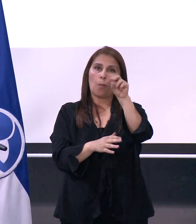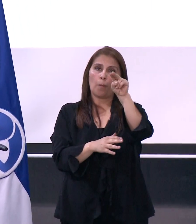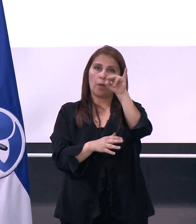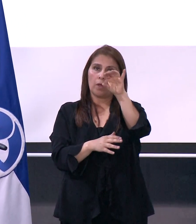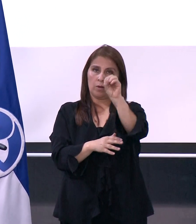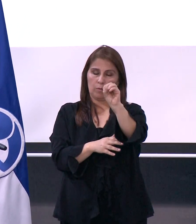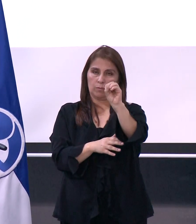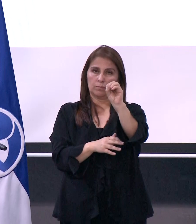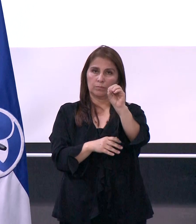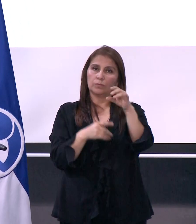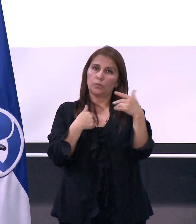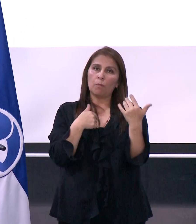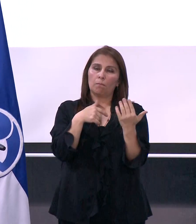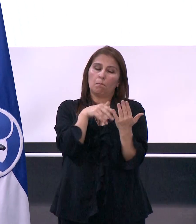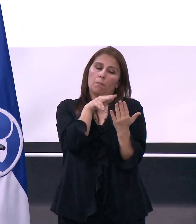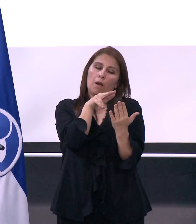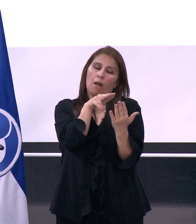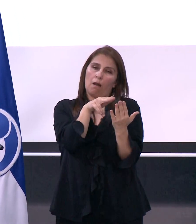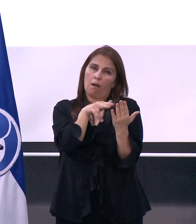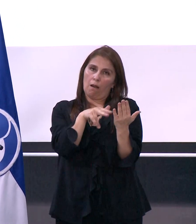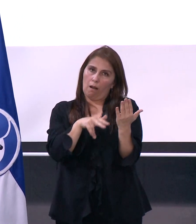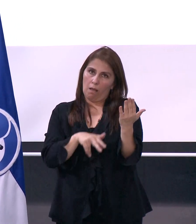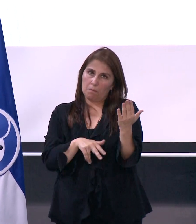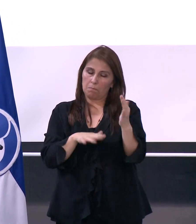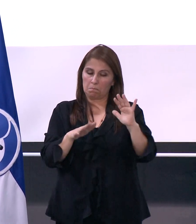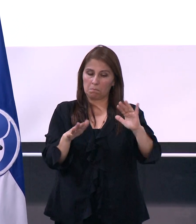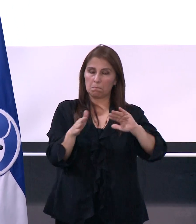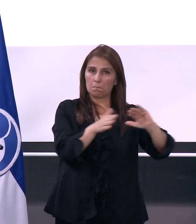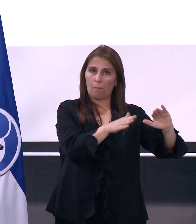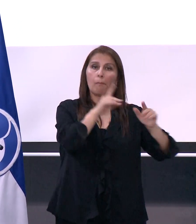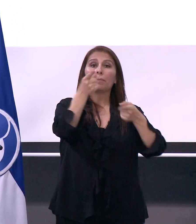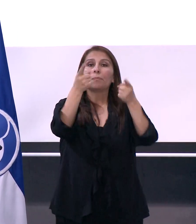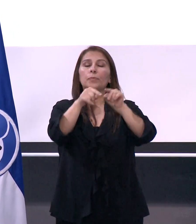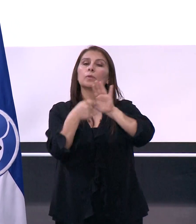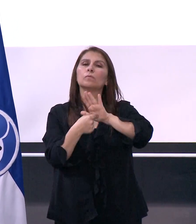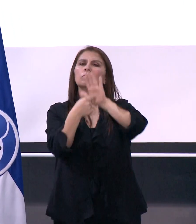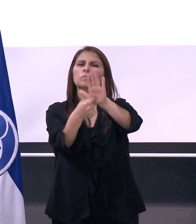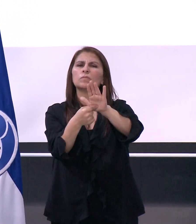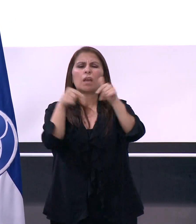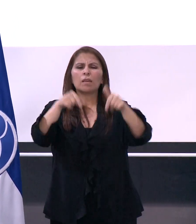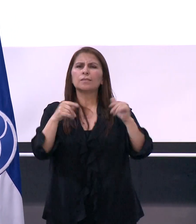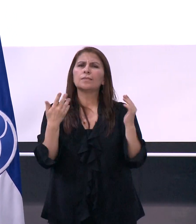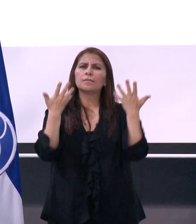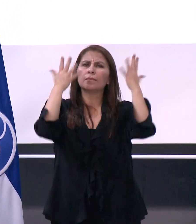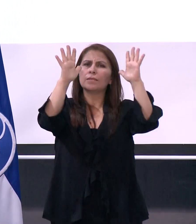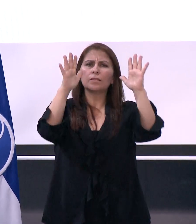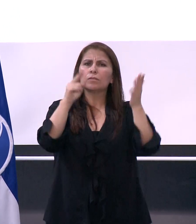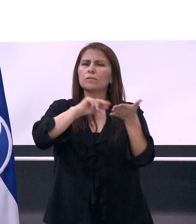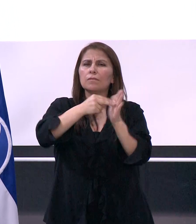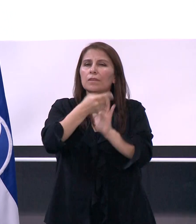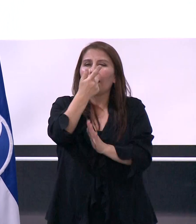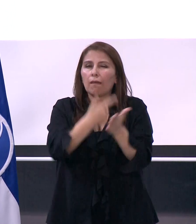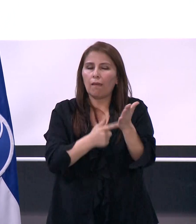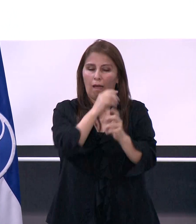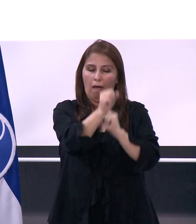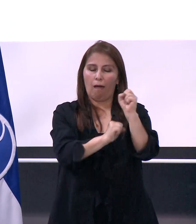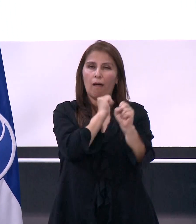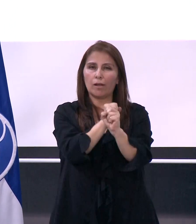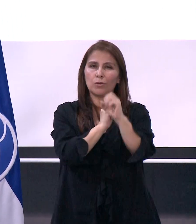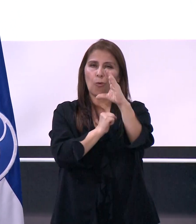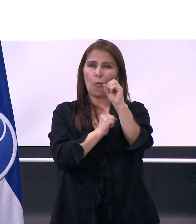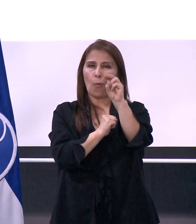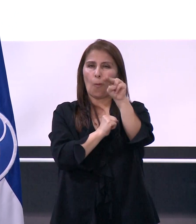páginas y también voy a presentar un poco de qué se trata de esta conmemoración del año convenio